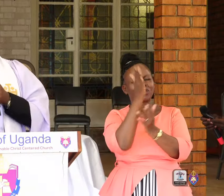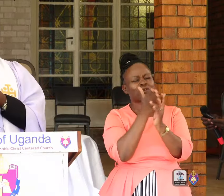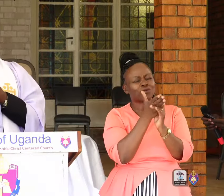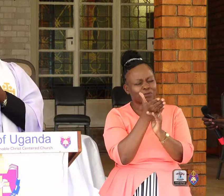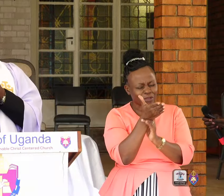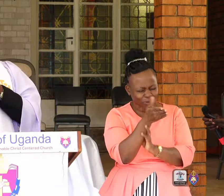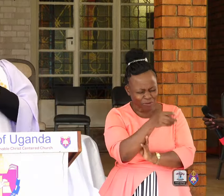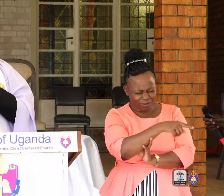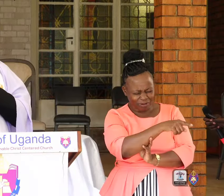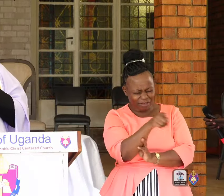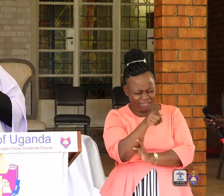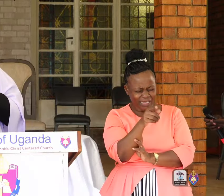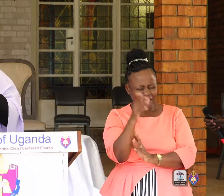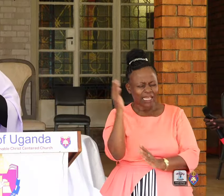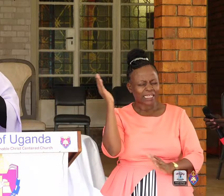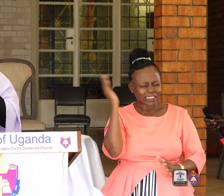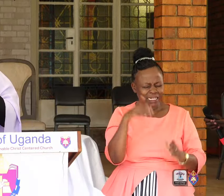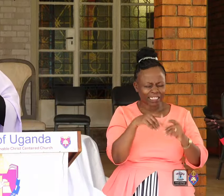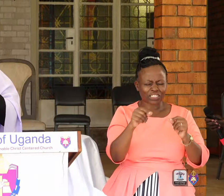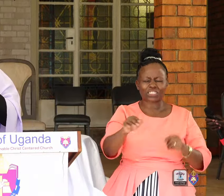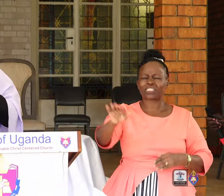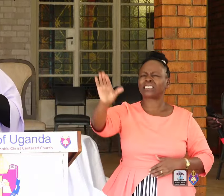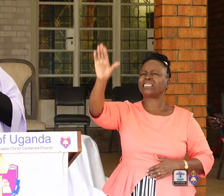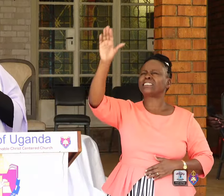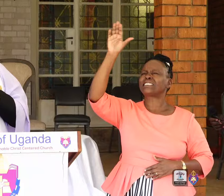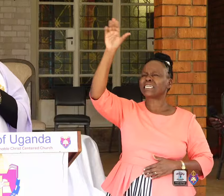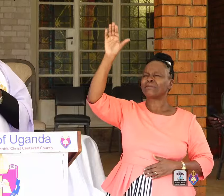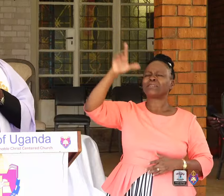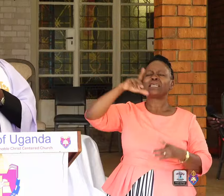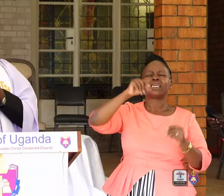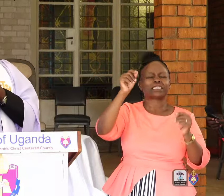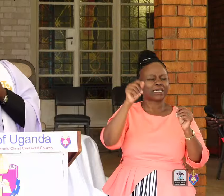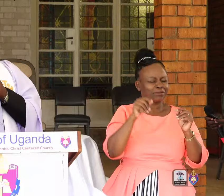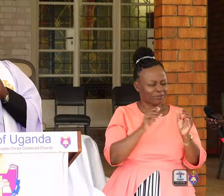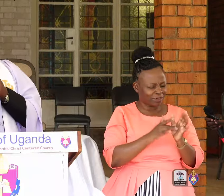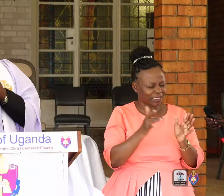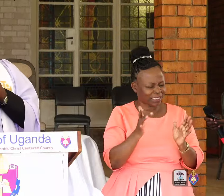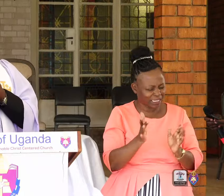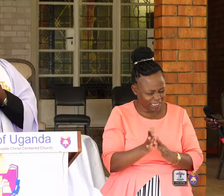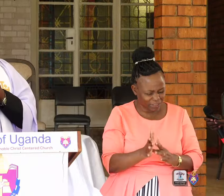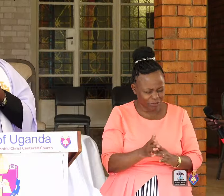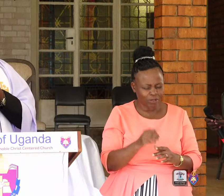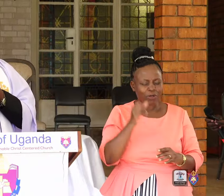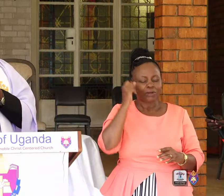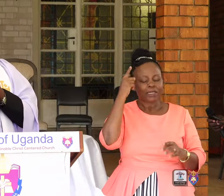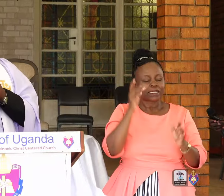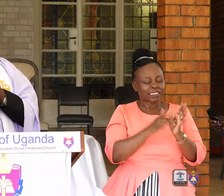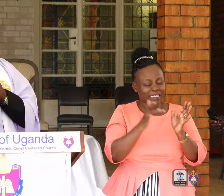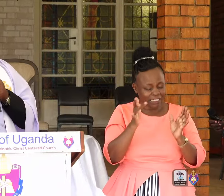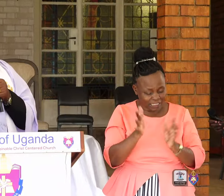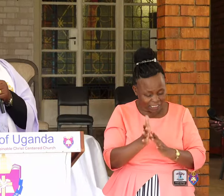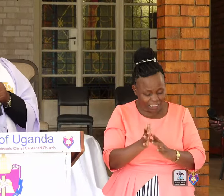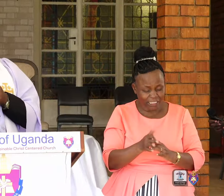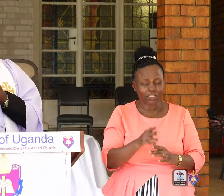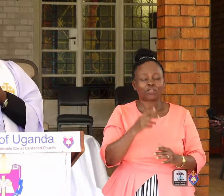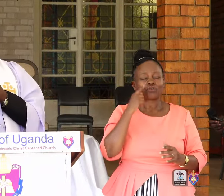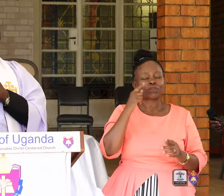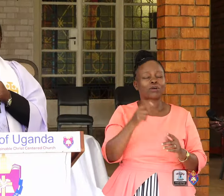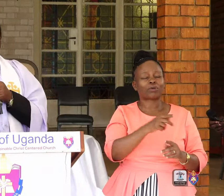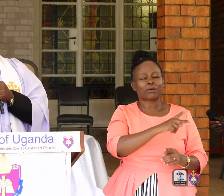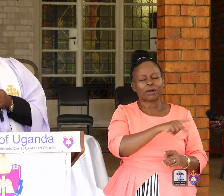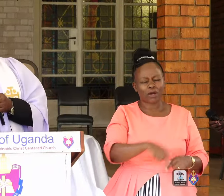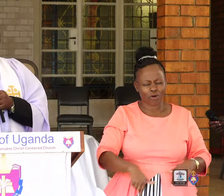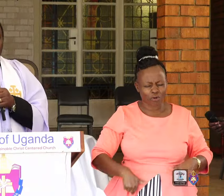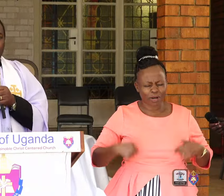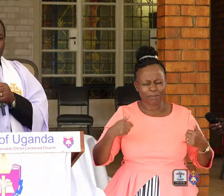kitala ekitala ky'ekigambo kyo ate ekigambo ye Yesu bwe tutegeera Yesu tujja kulaba obulamu